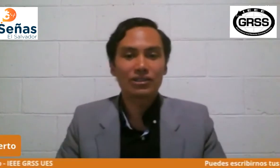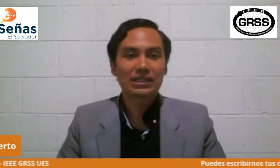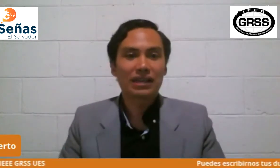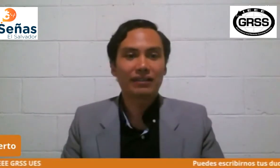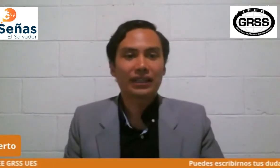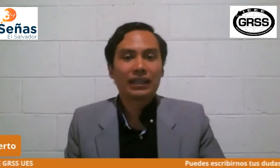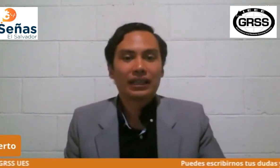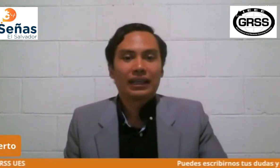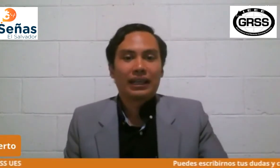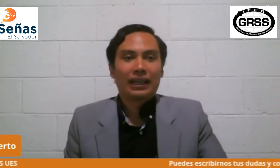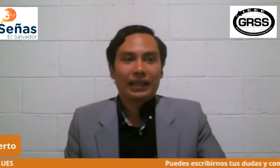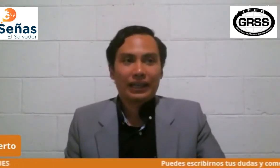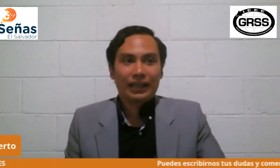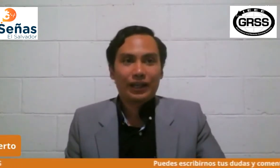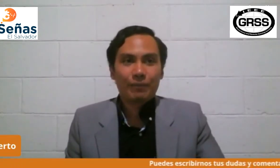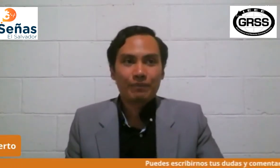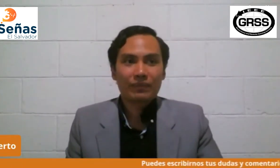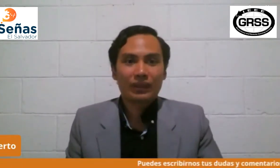Entonces, a ver,